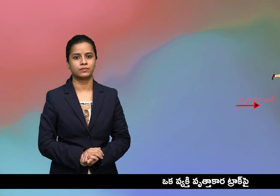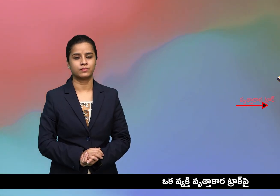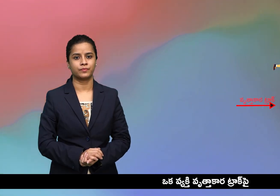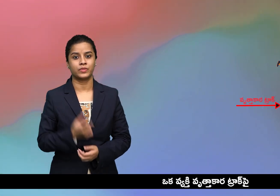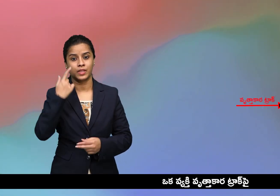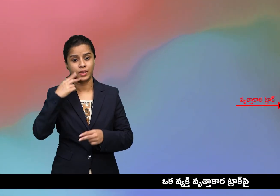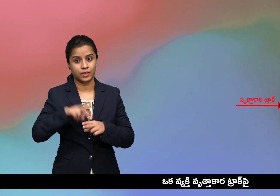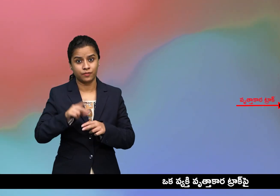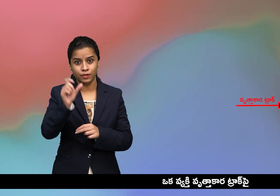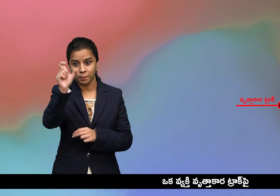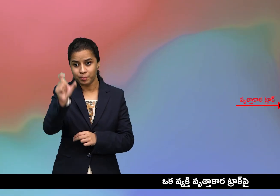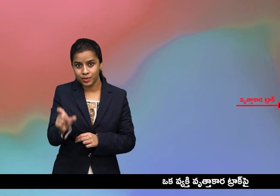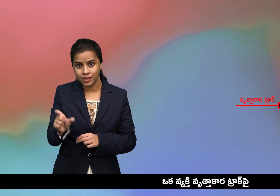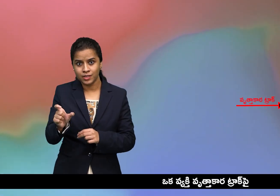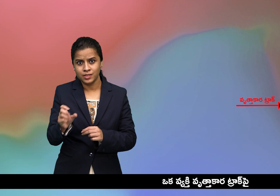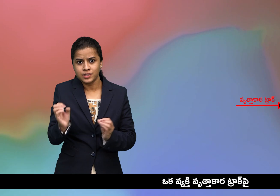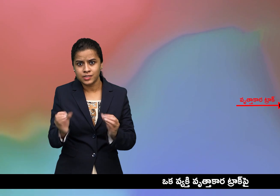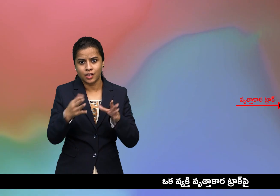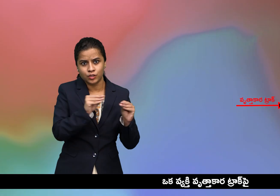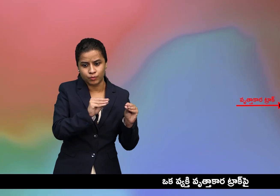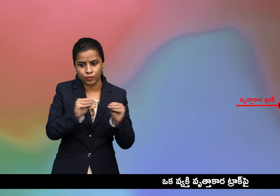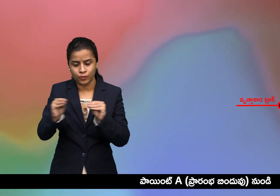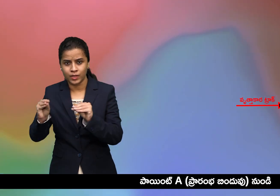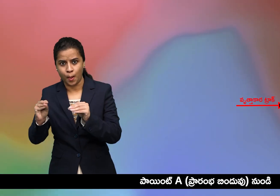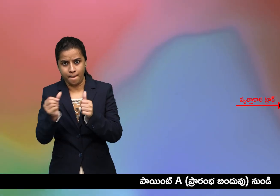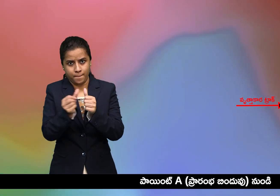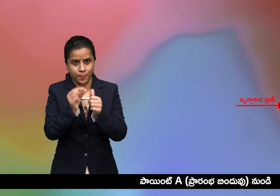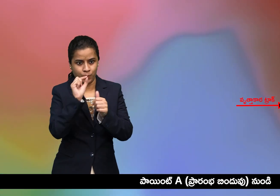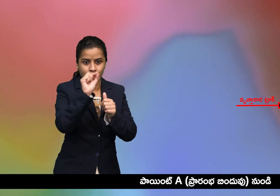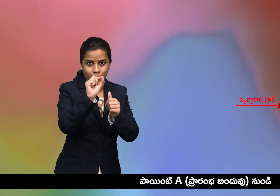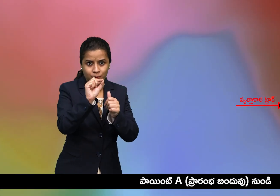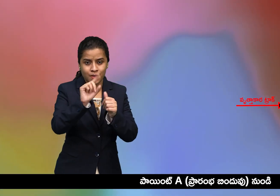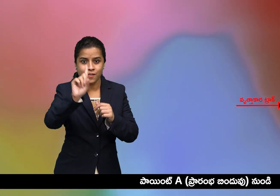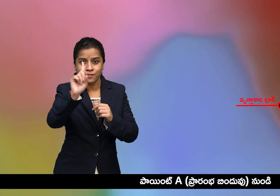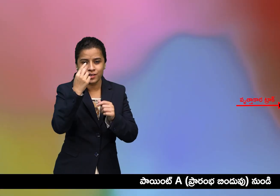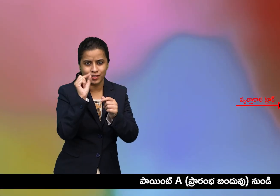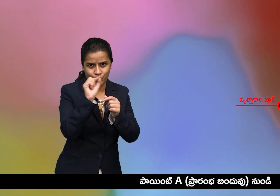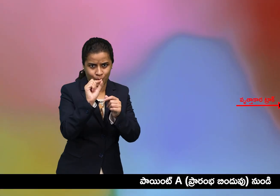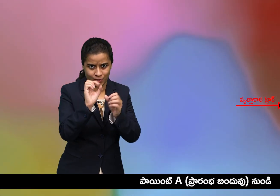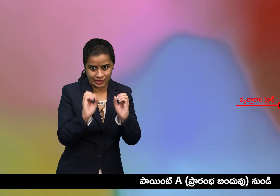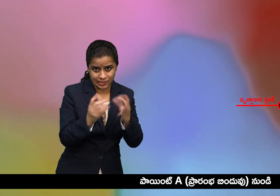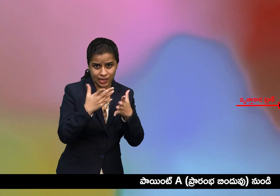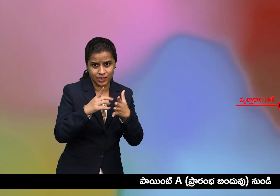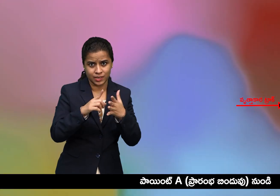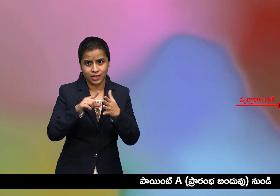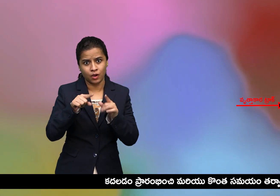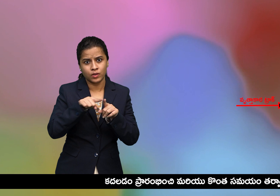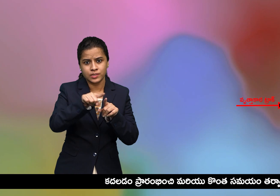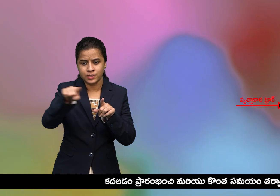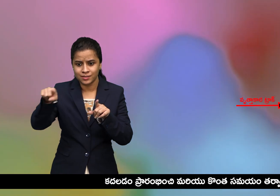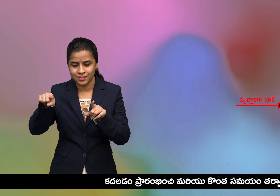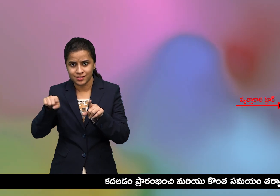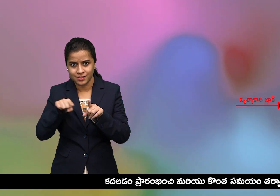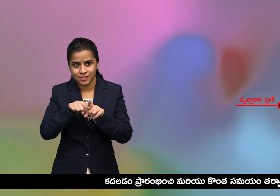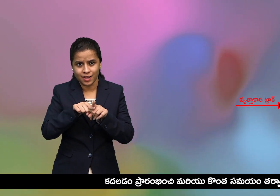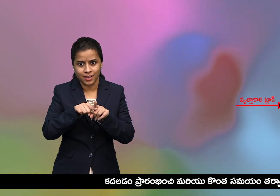ఒక వ్యక్తి వృత్తాకార ట్రాక్పై పాయింట్ ఏ ప్రారంభ బిందువు నుండి